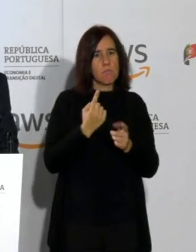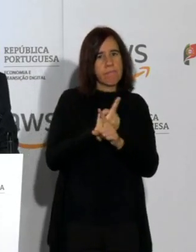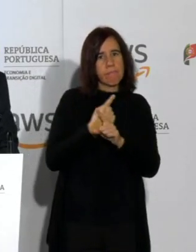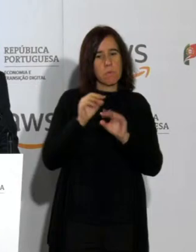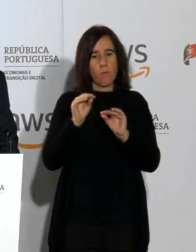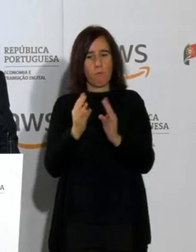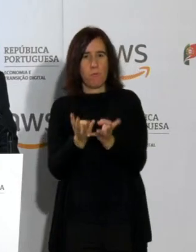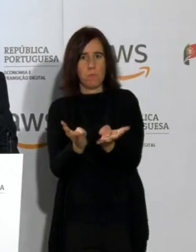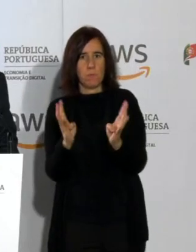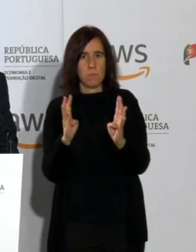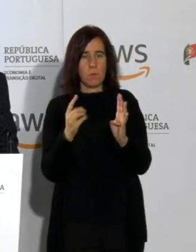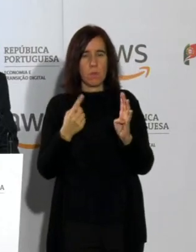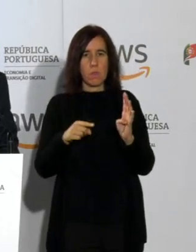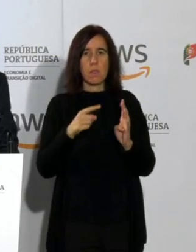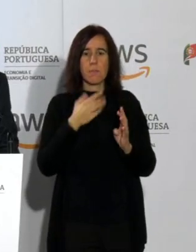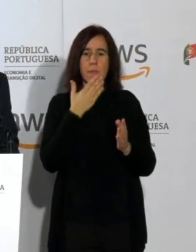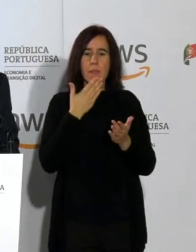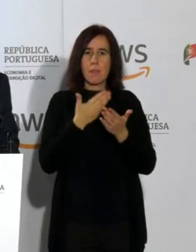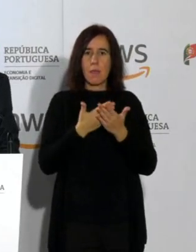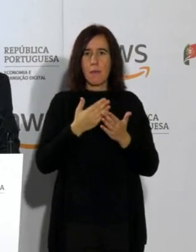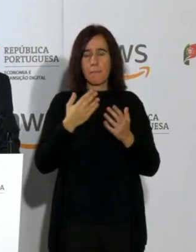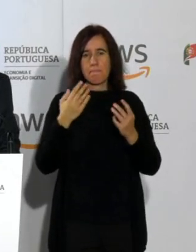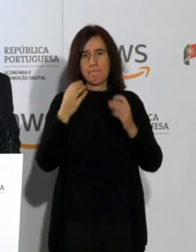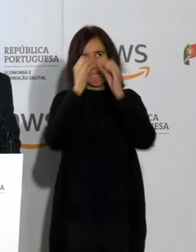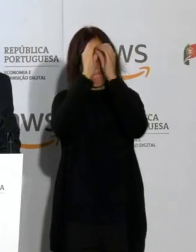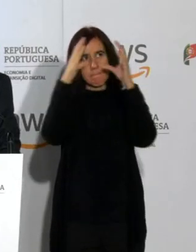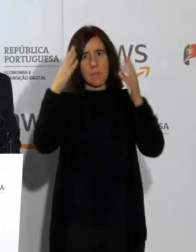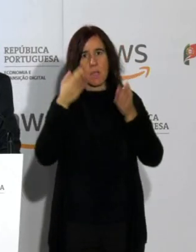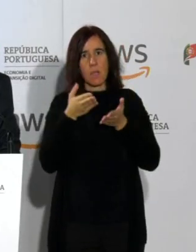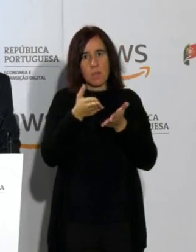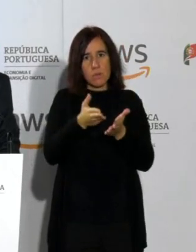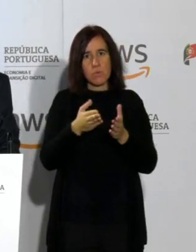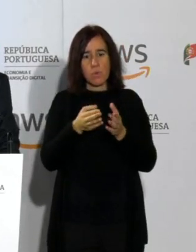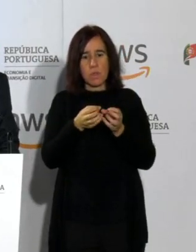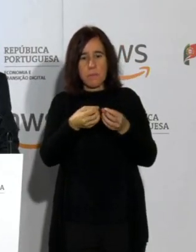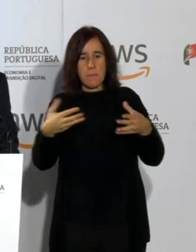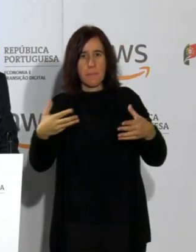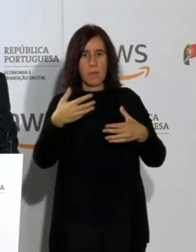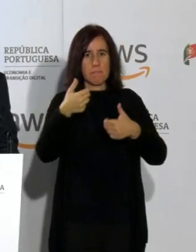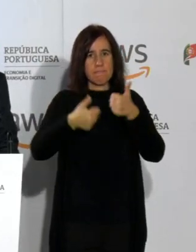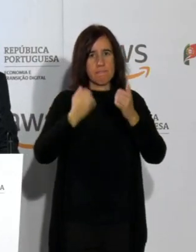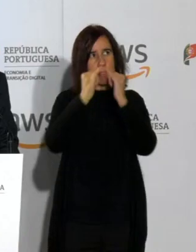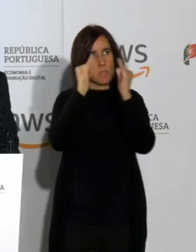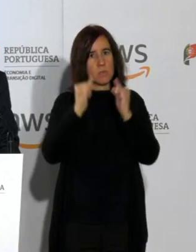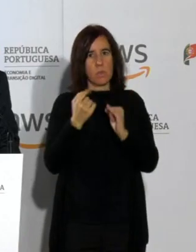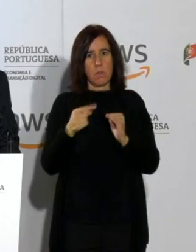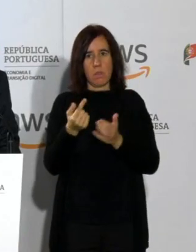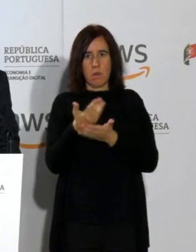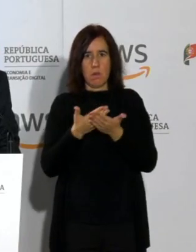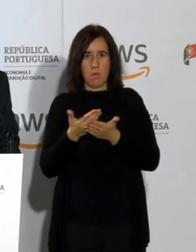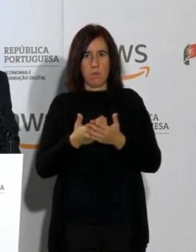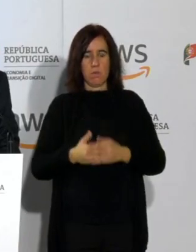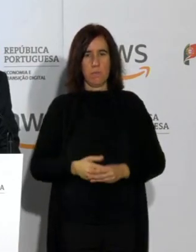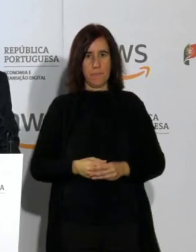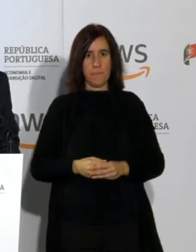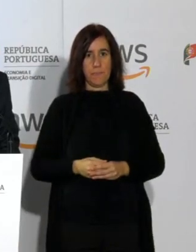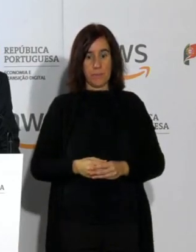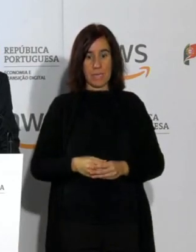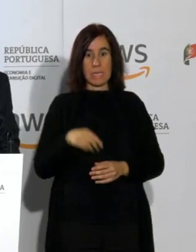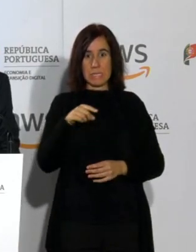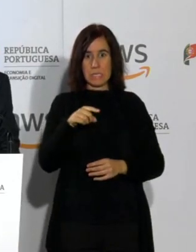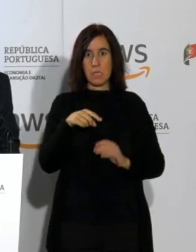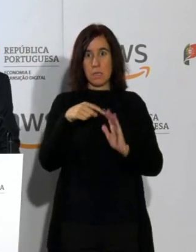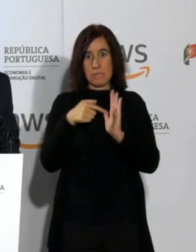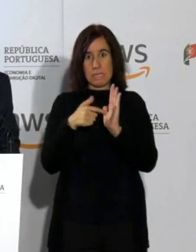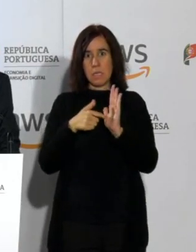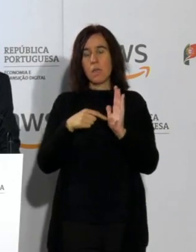formação e mecanismos pensados para ajudar na expansão internacional dos seus negócios. Os benefícios do AWS Activate